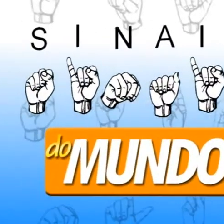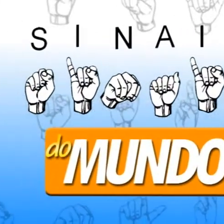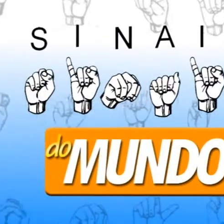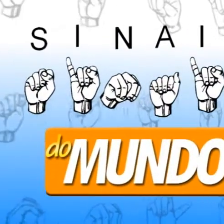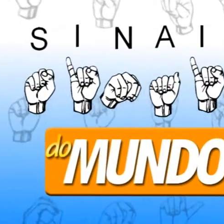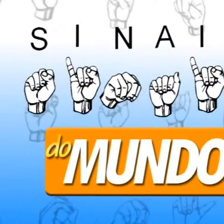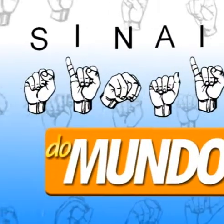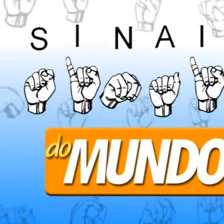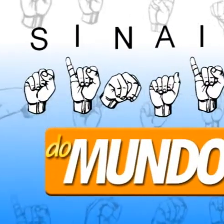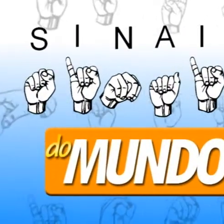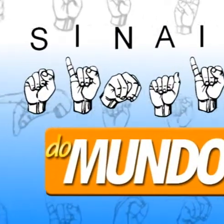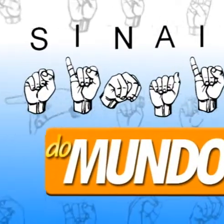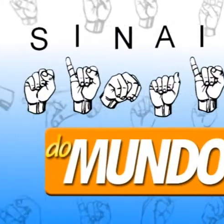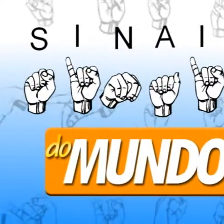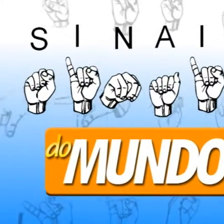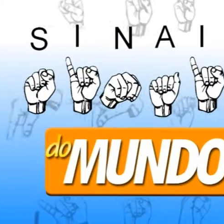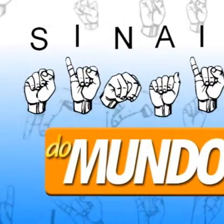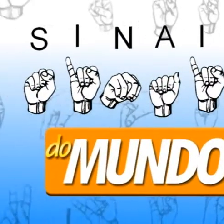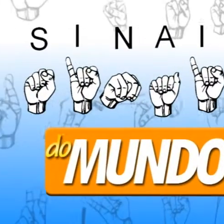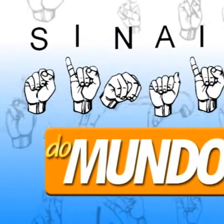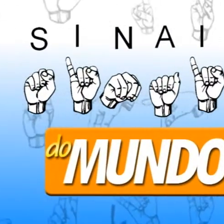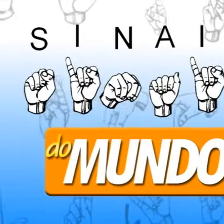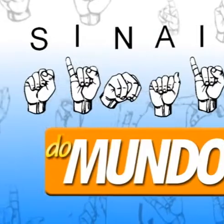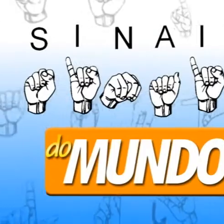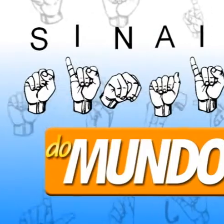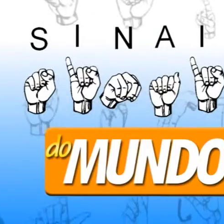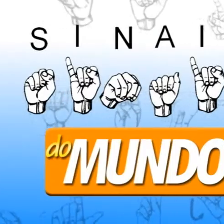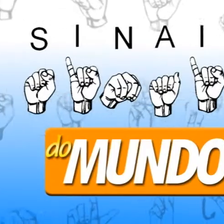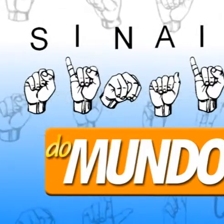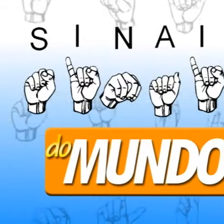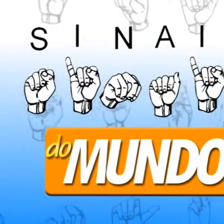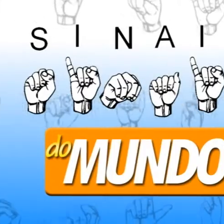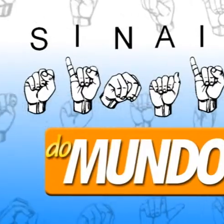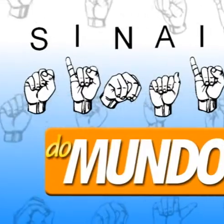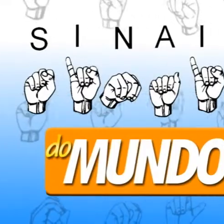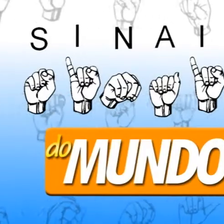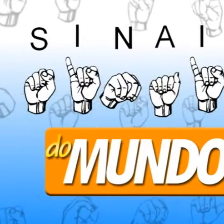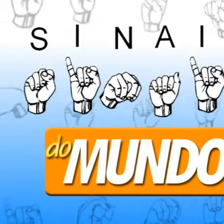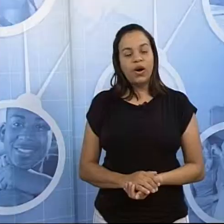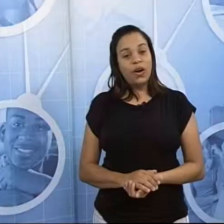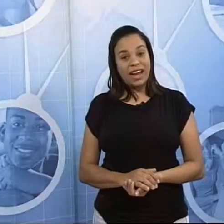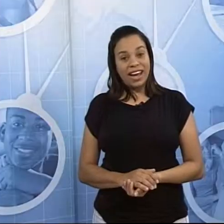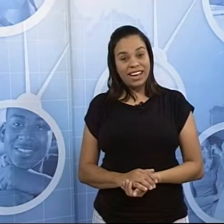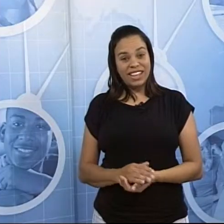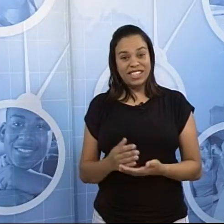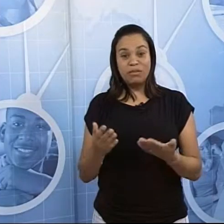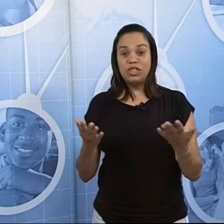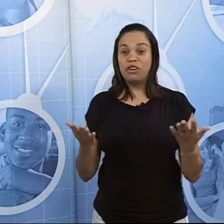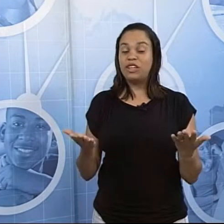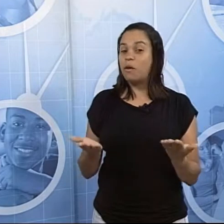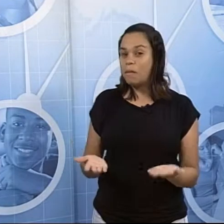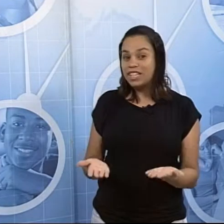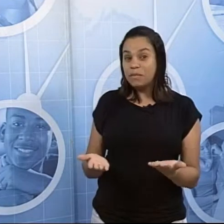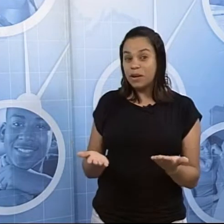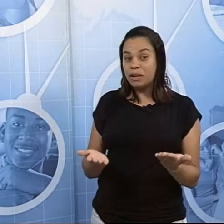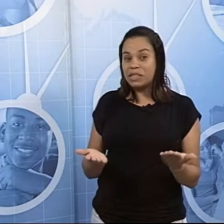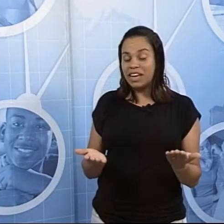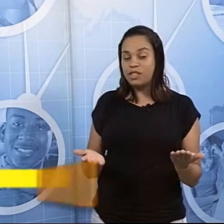Olá! Olá, estamos de volta com mais um programa Sinais do